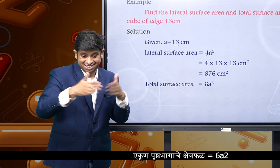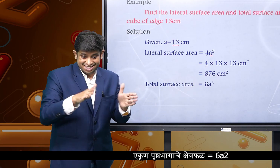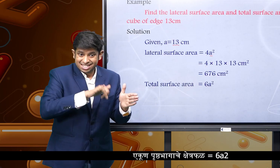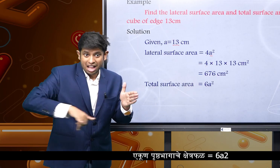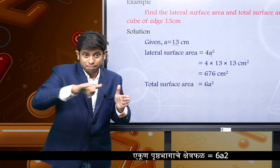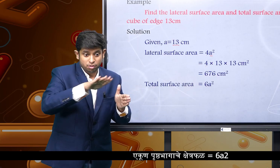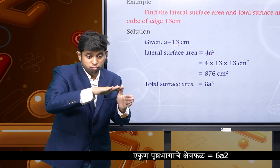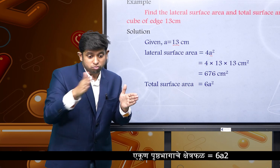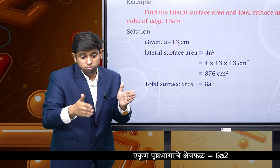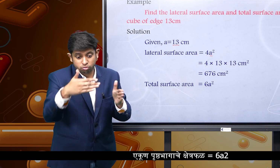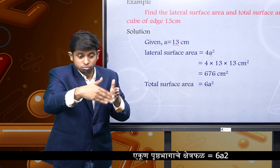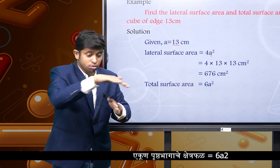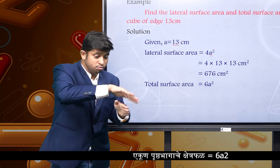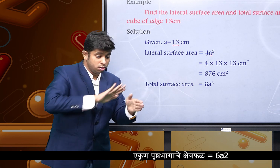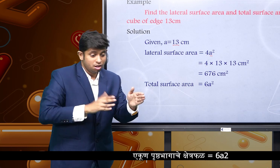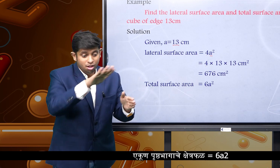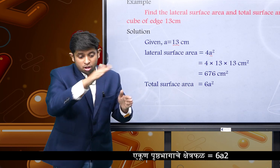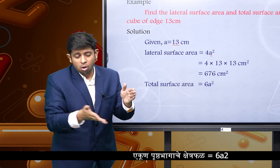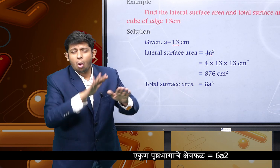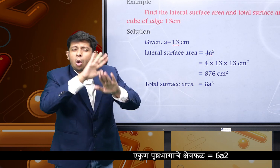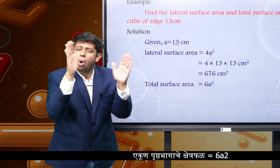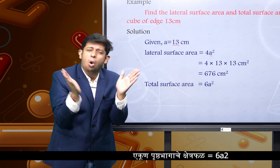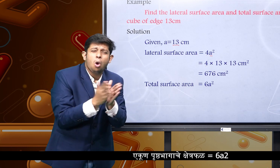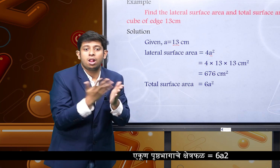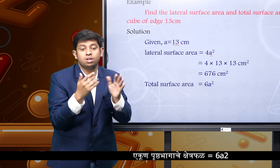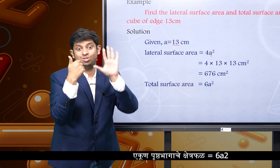एकूण पृष्ठभागाचे क्षेत्रफळ बरोबर 6a चा वर्ग